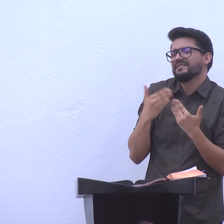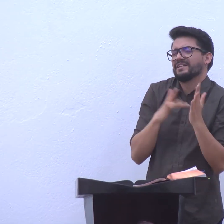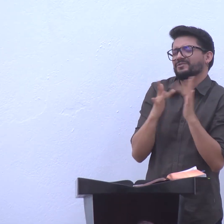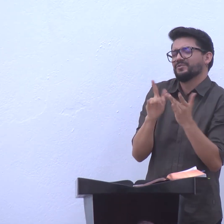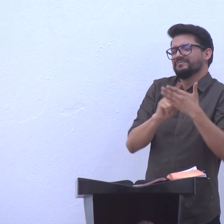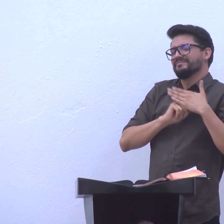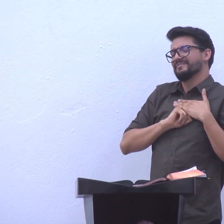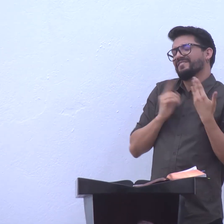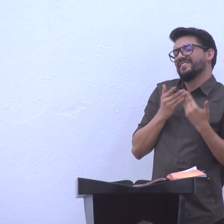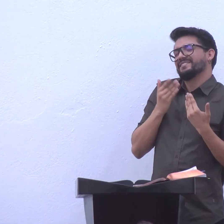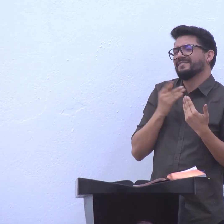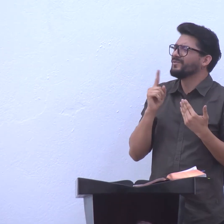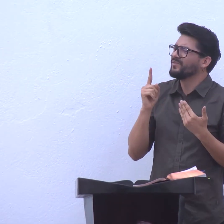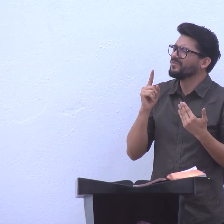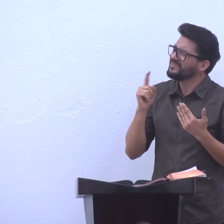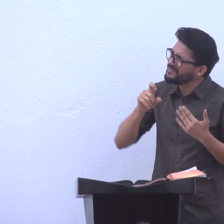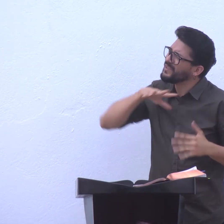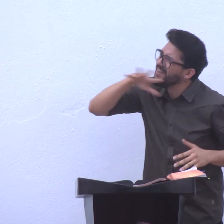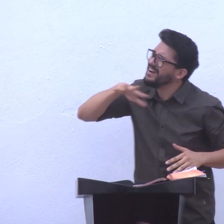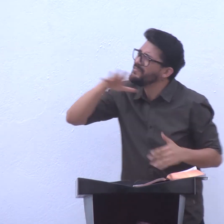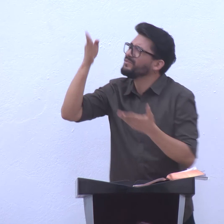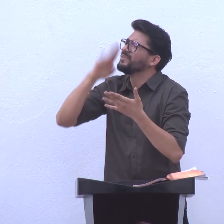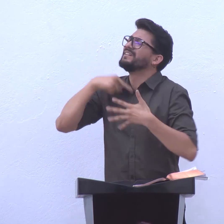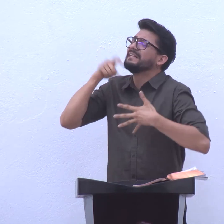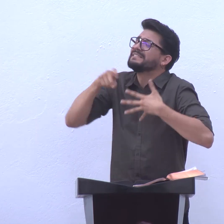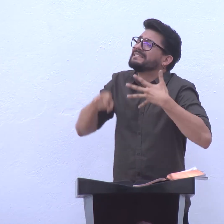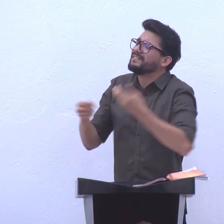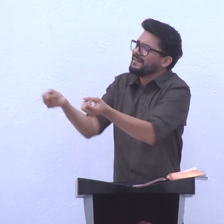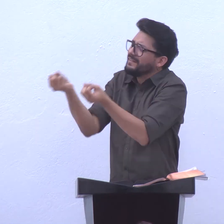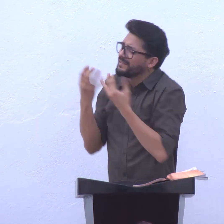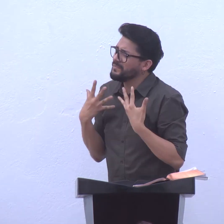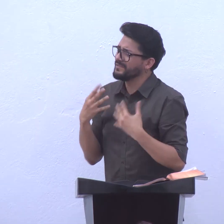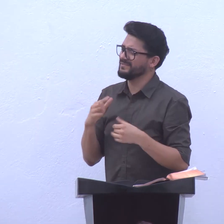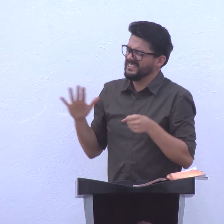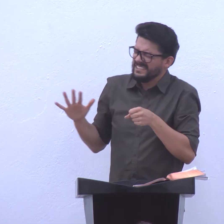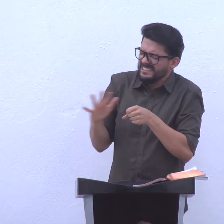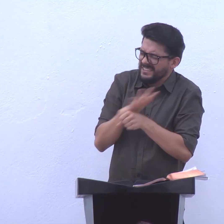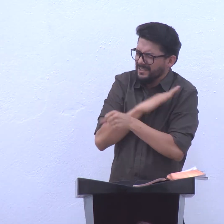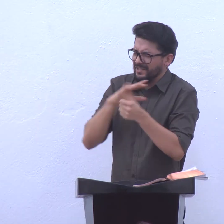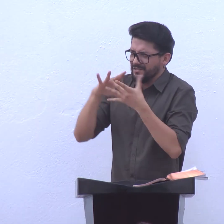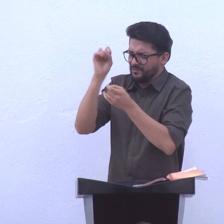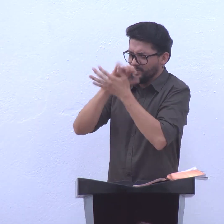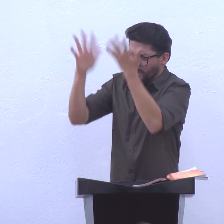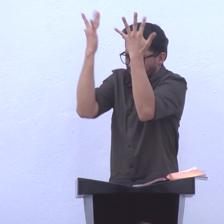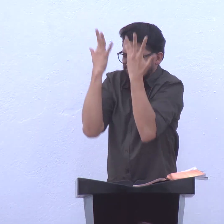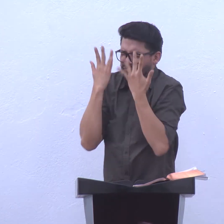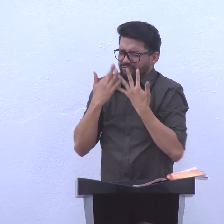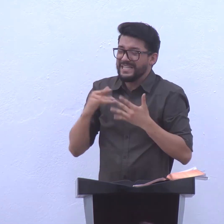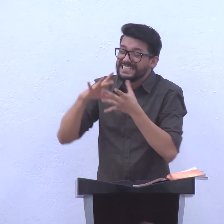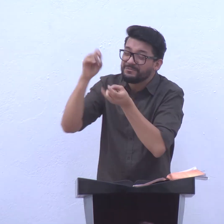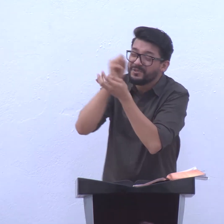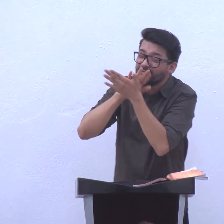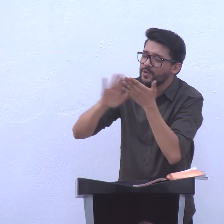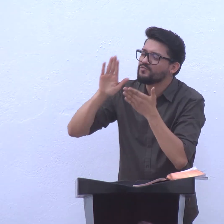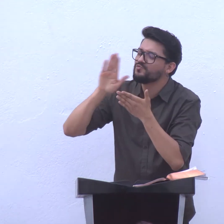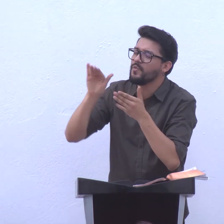queremos tener temor a lo que viene, no queremos tampoco conformarnos con donde hemos llegado en nuestra vida de fe. Queremos